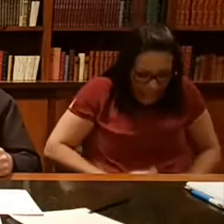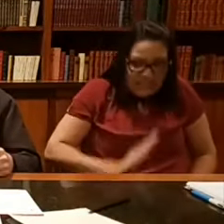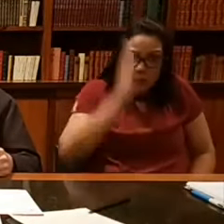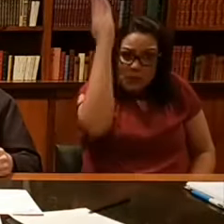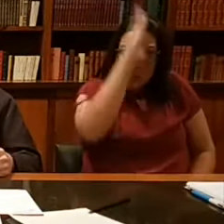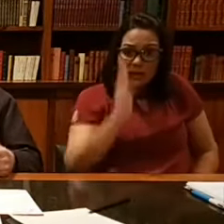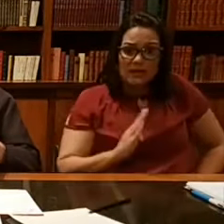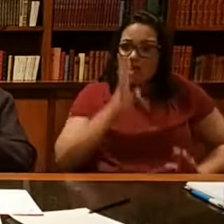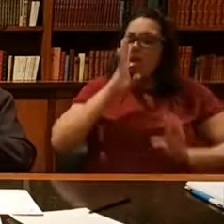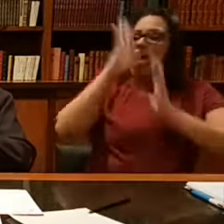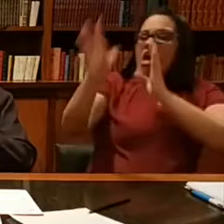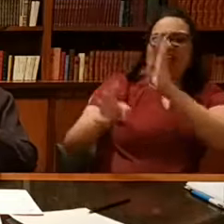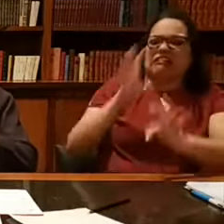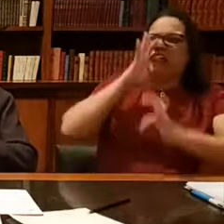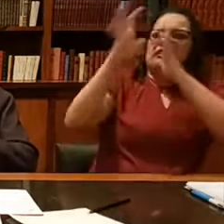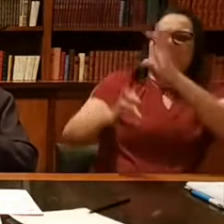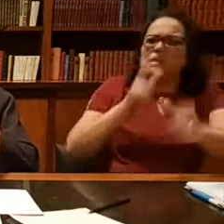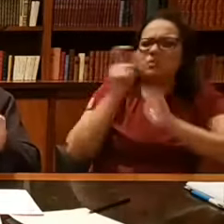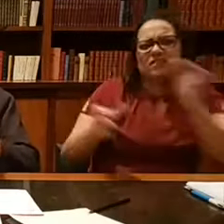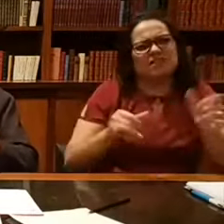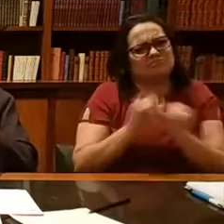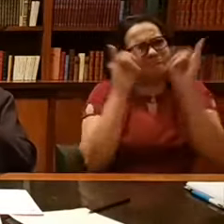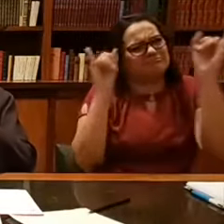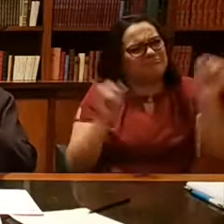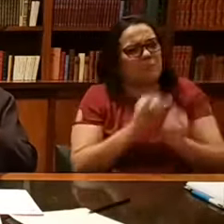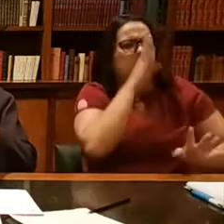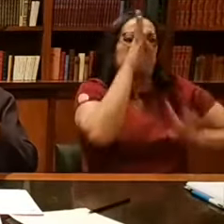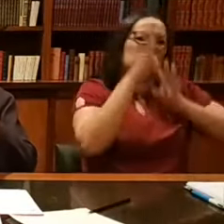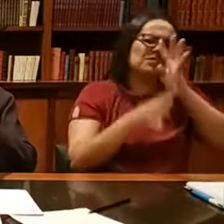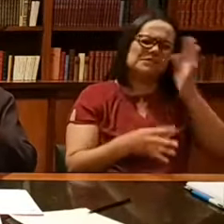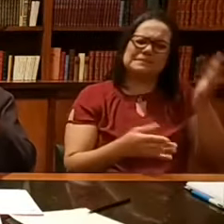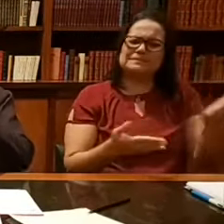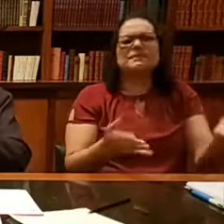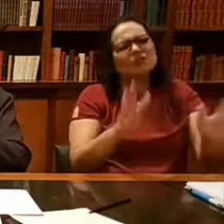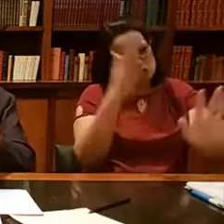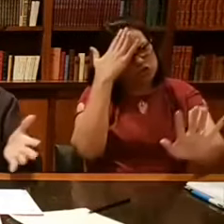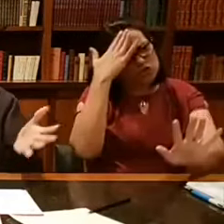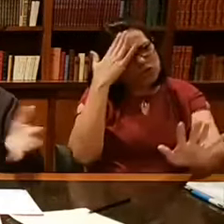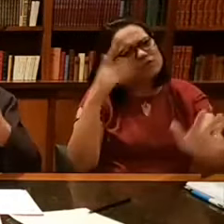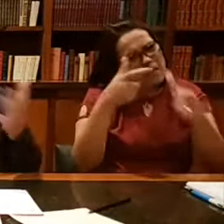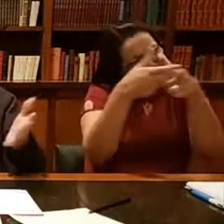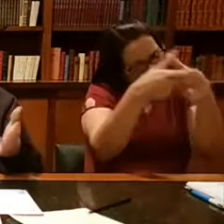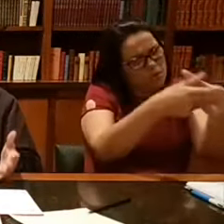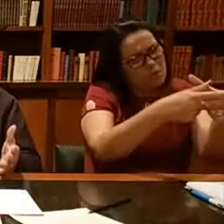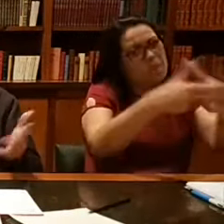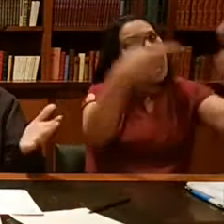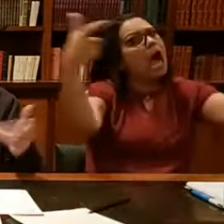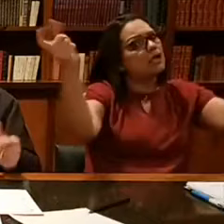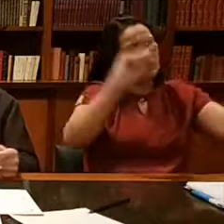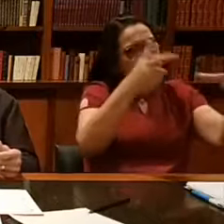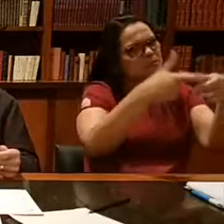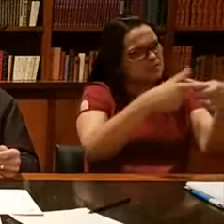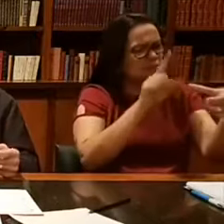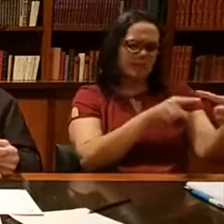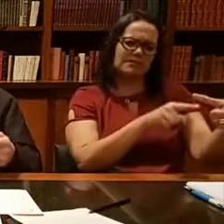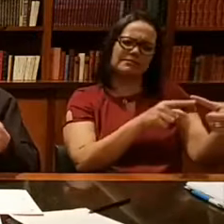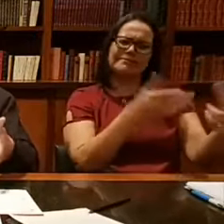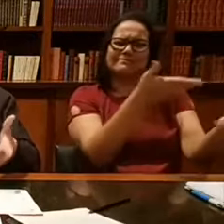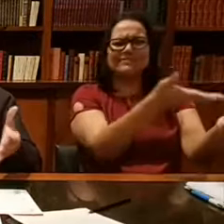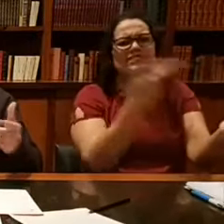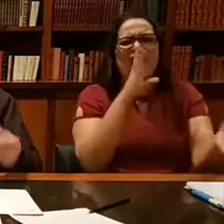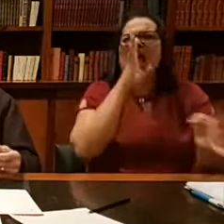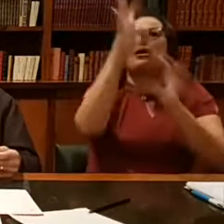né? Falando um montão de abobrinha. Não são, é uma minoria, mas uma minoria que representa muita coisa.